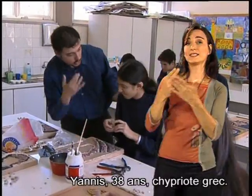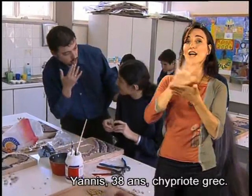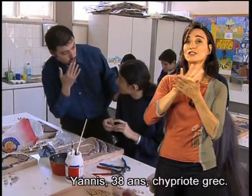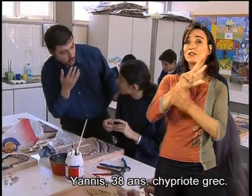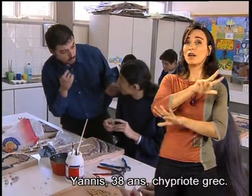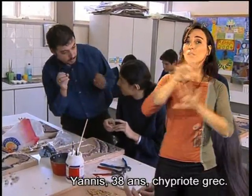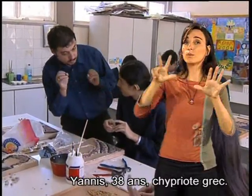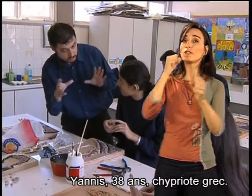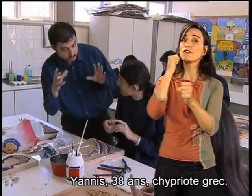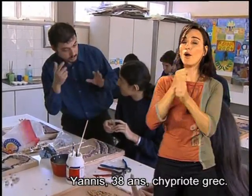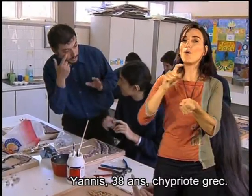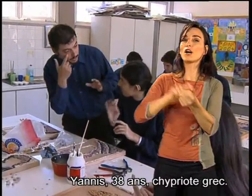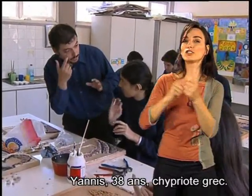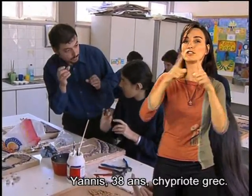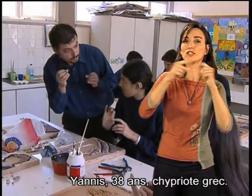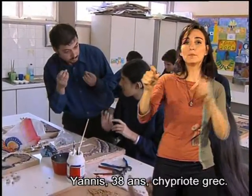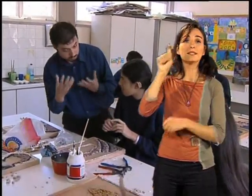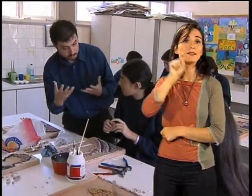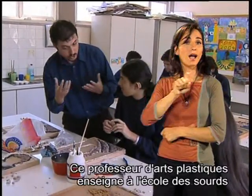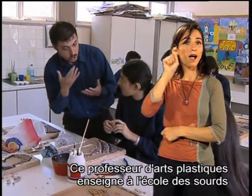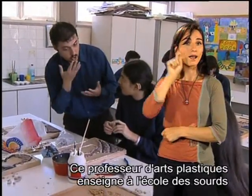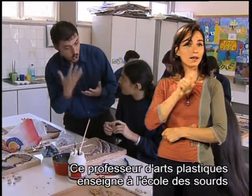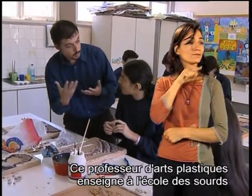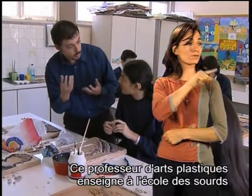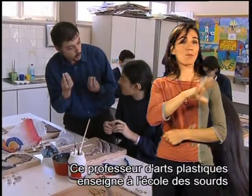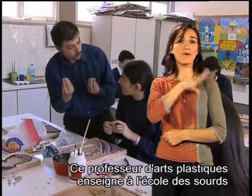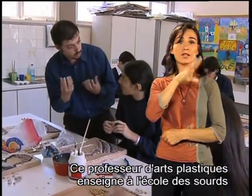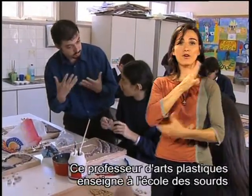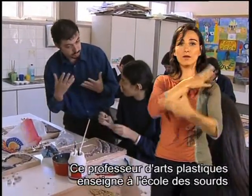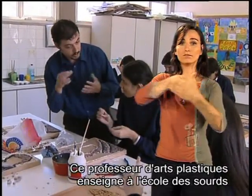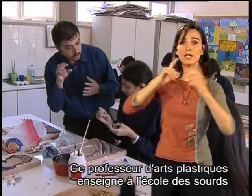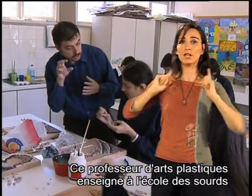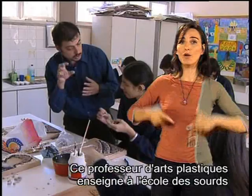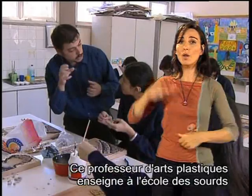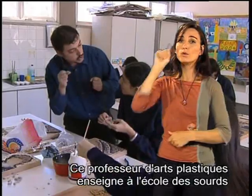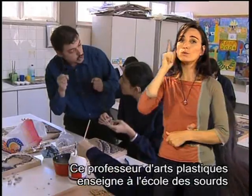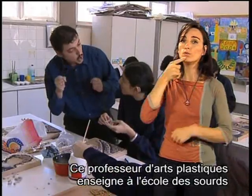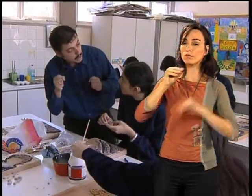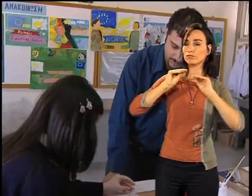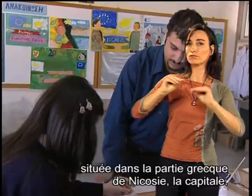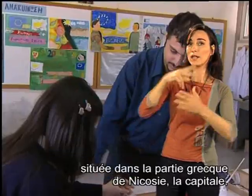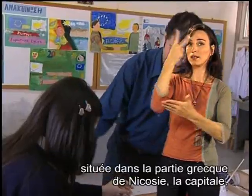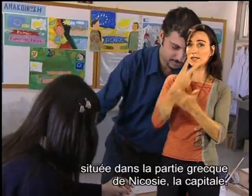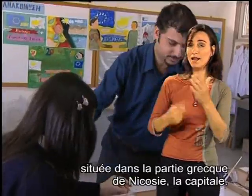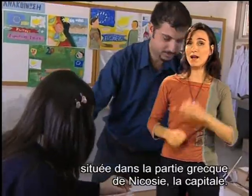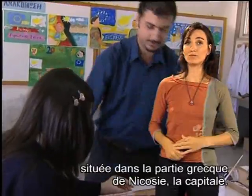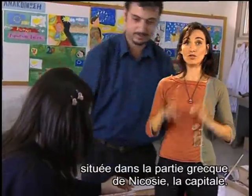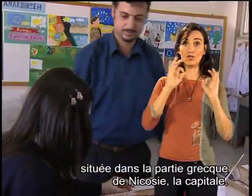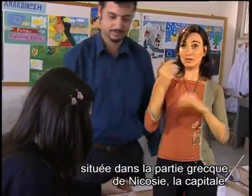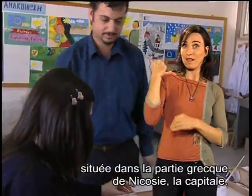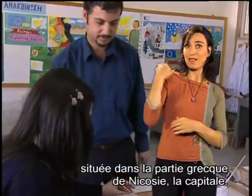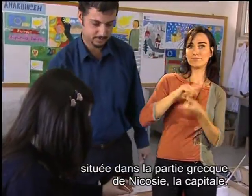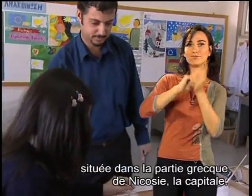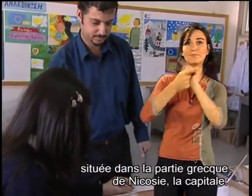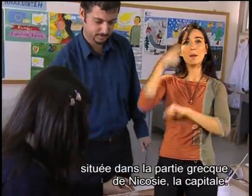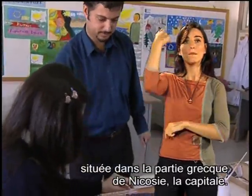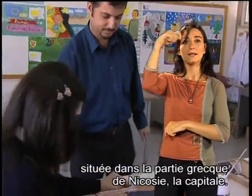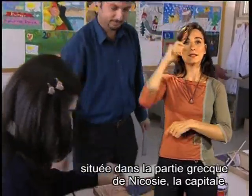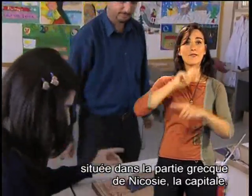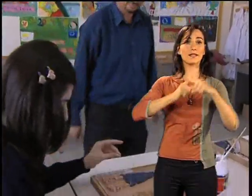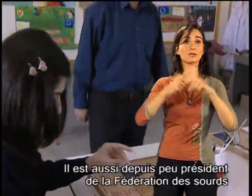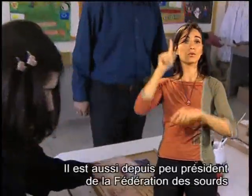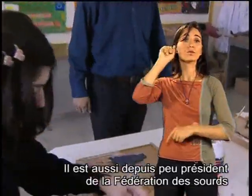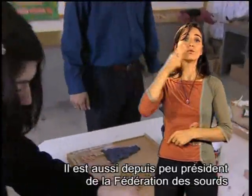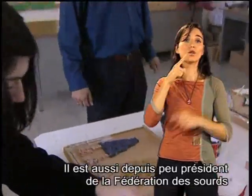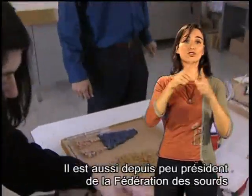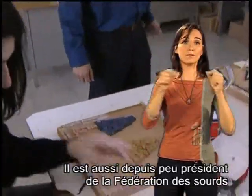Yanis, 38 ans, chypriote grec. Ce professeur d'art plastique enseigne à l'école des sourds située dans la partie grecque de Nicosie, la capitale.